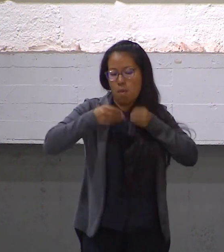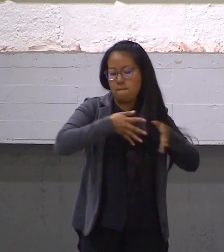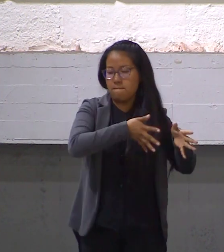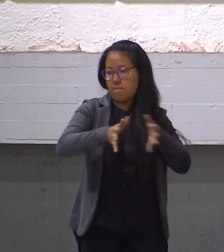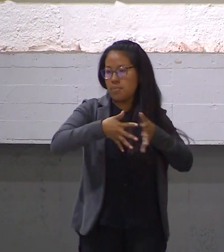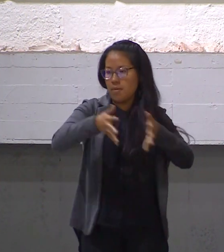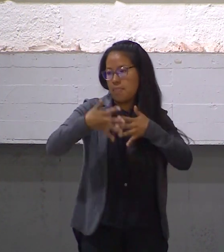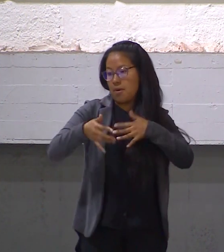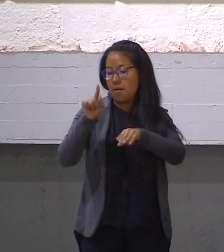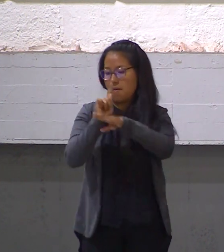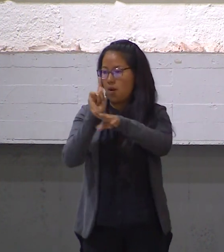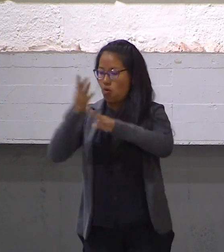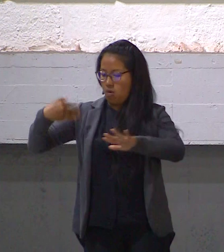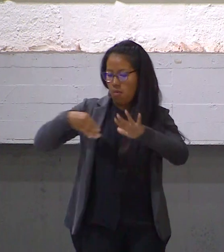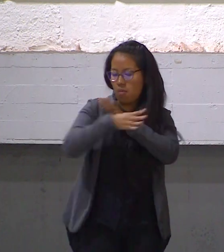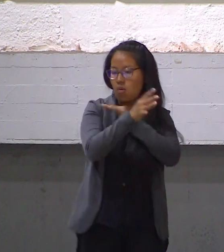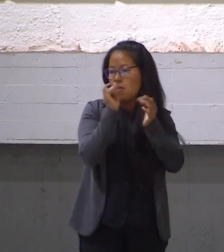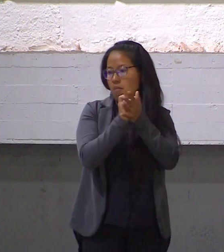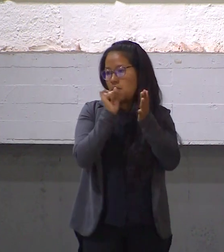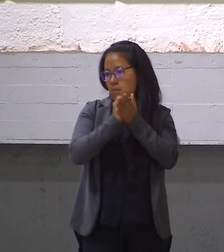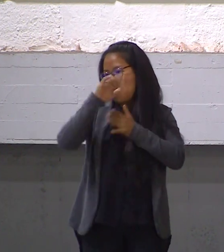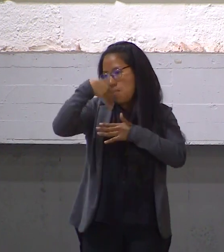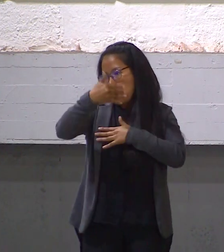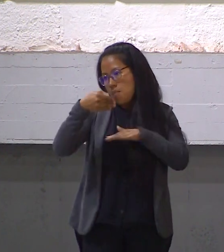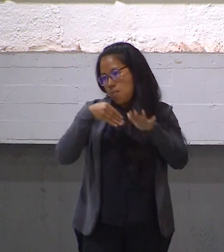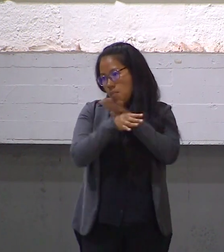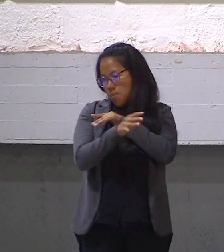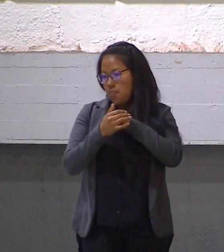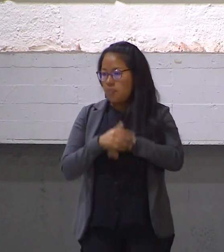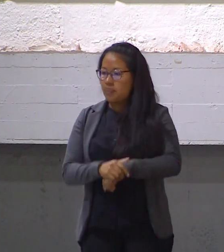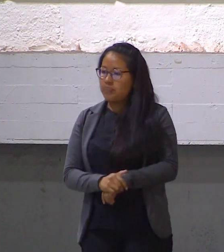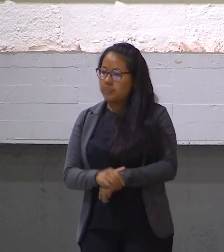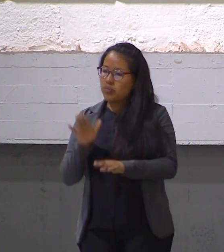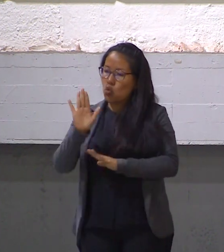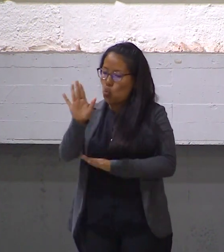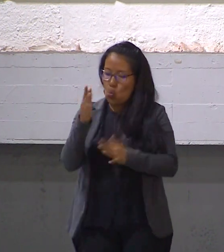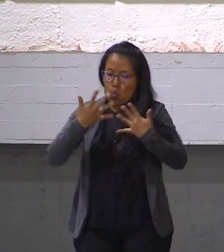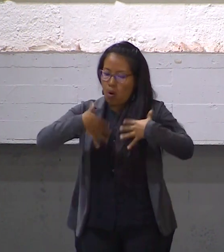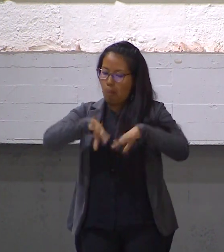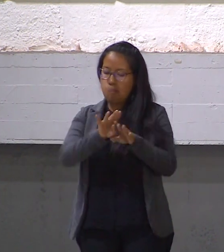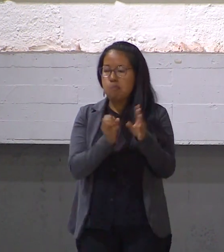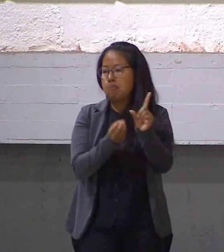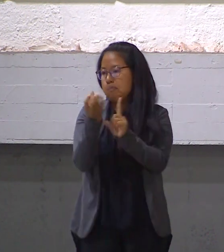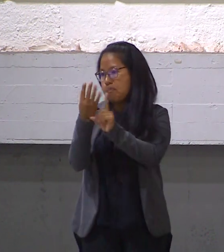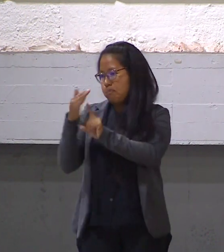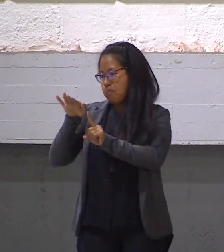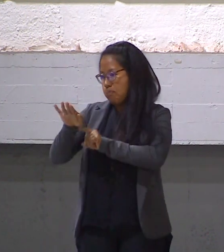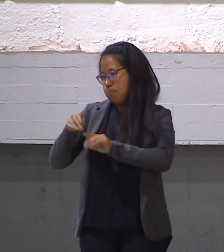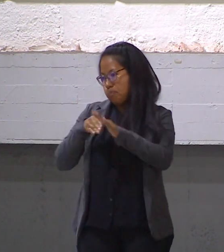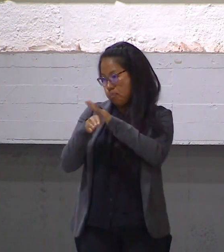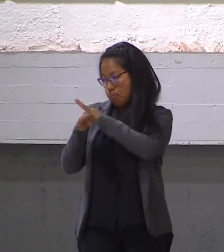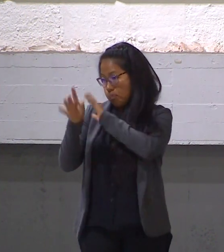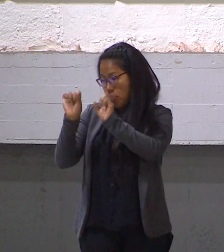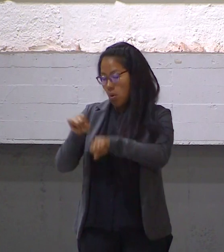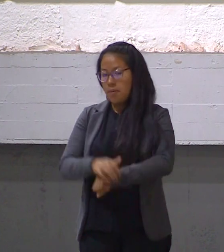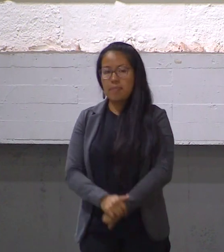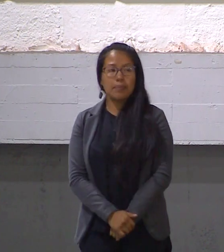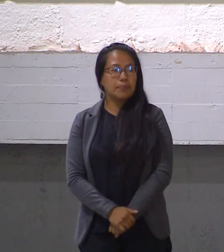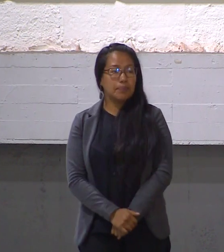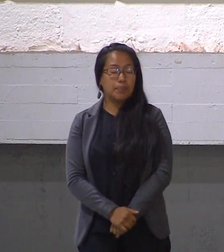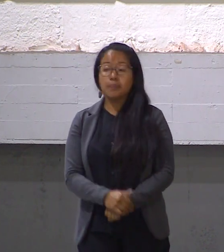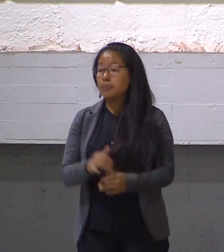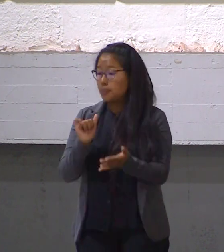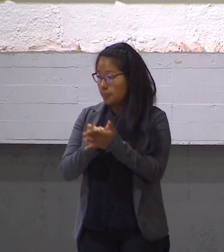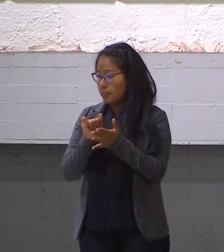a la facultad de educación física en cualquiera de sus programas de licenciatura entonces les doy